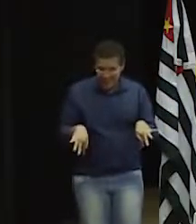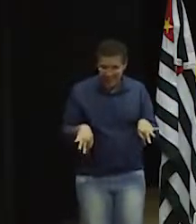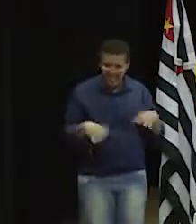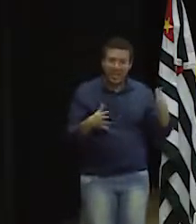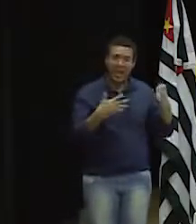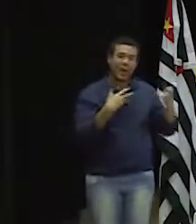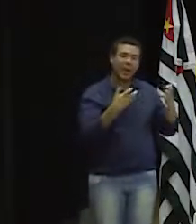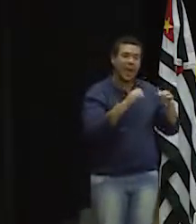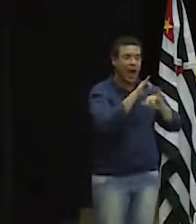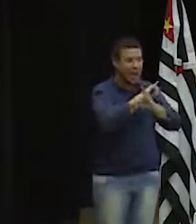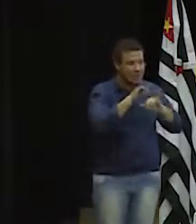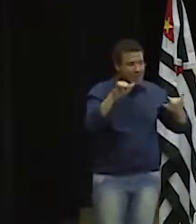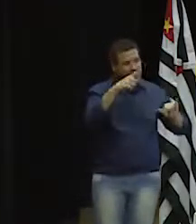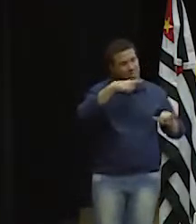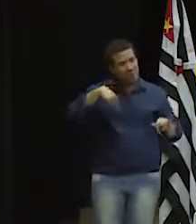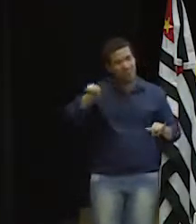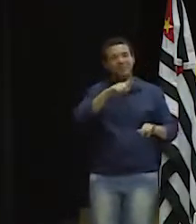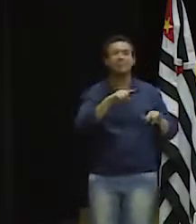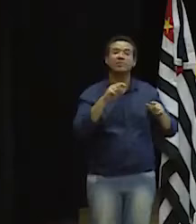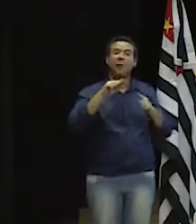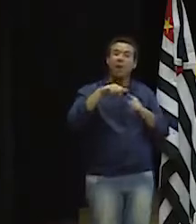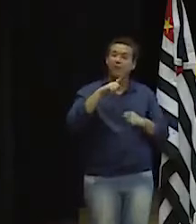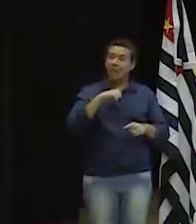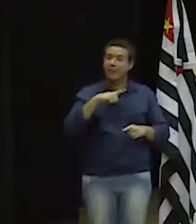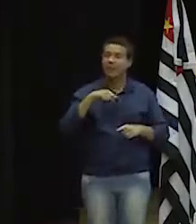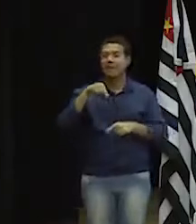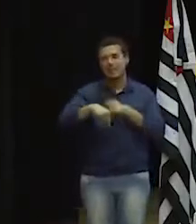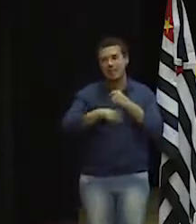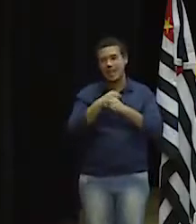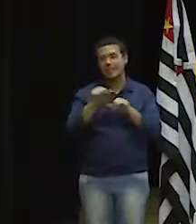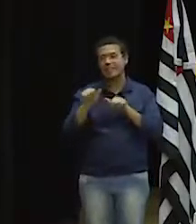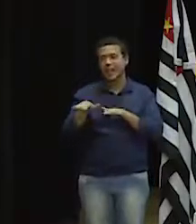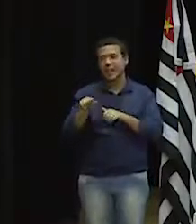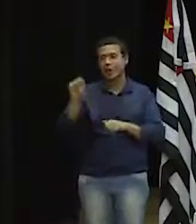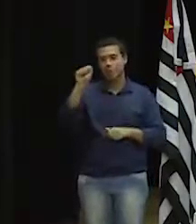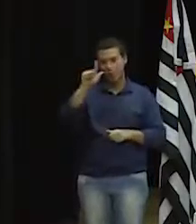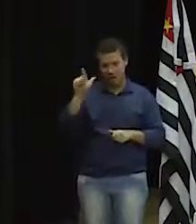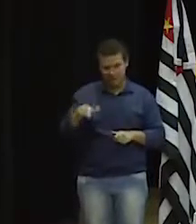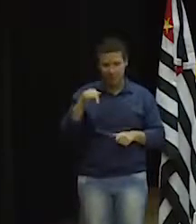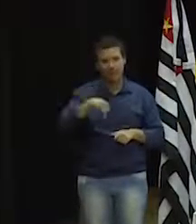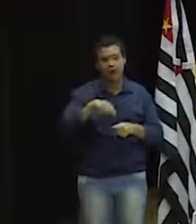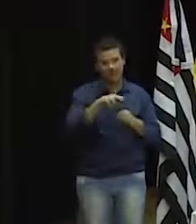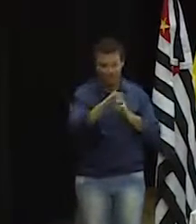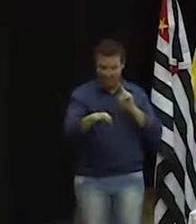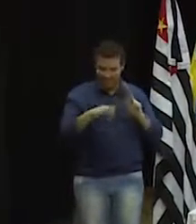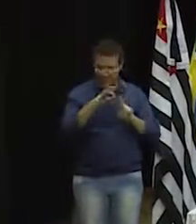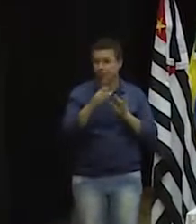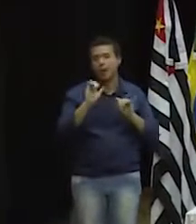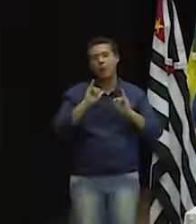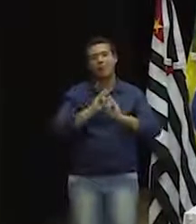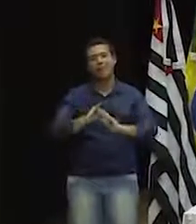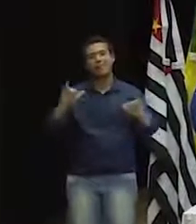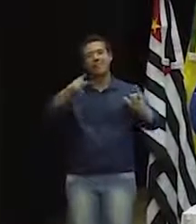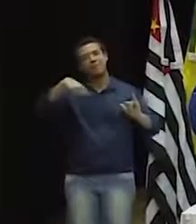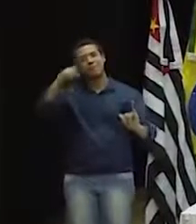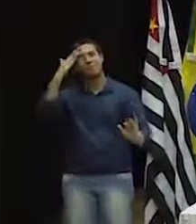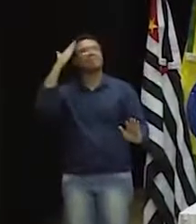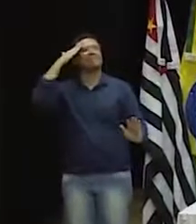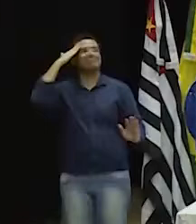Então, finalizando minha apresentação, queria divulgar que nós vamos ter agora no próximo mês de setembro, aqui na UFSCar, o Setembro Azul, para